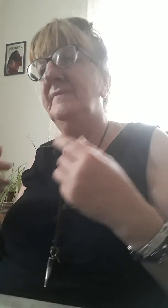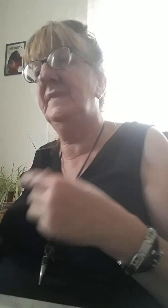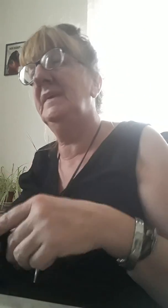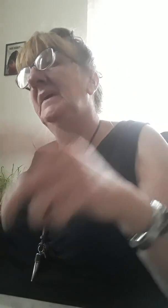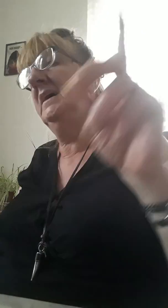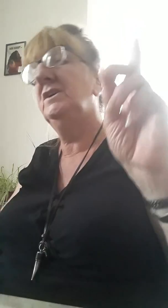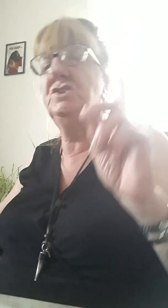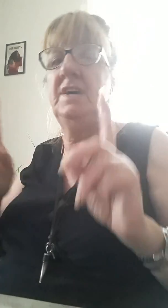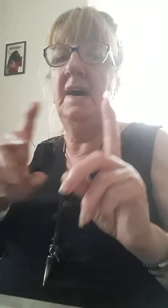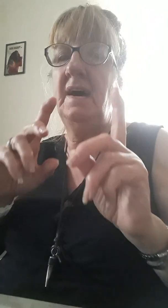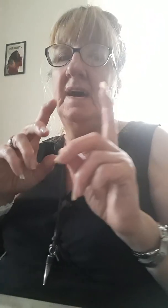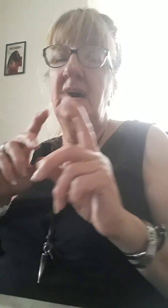femme.